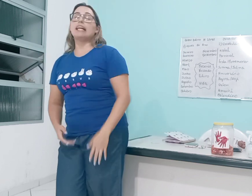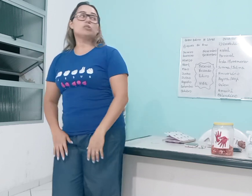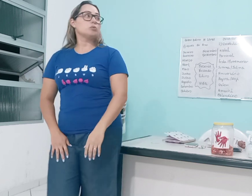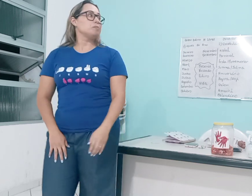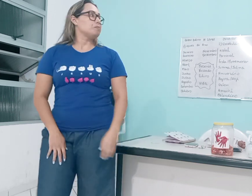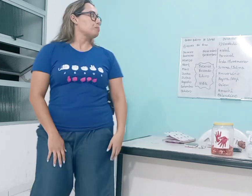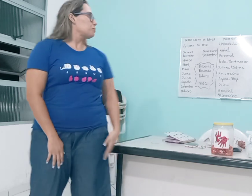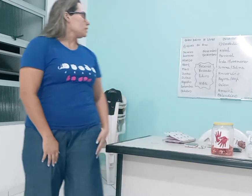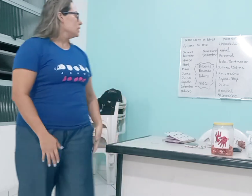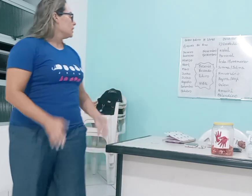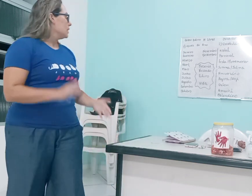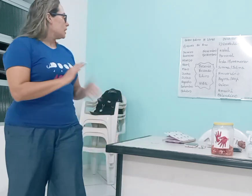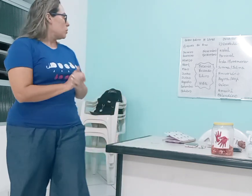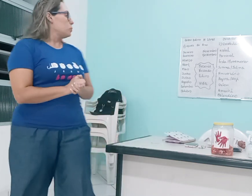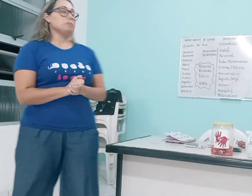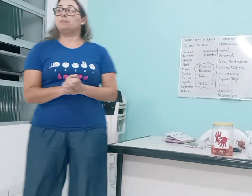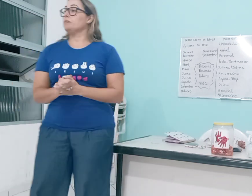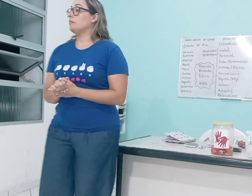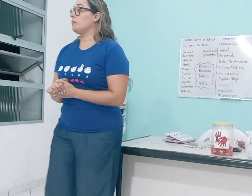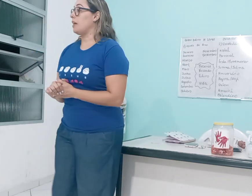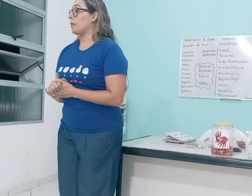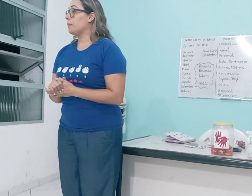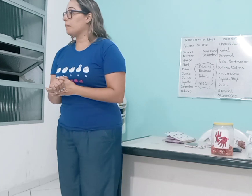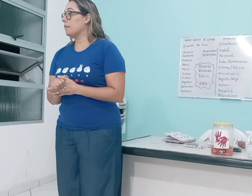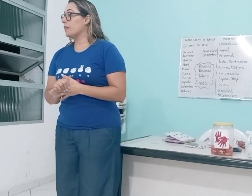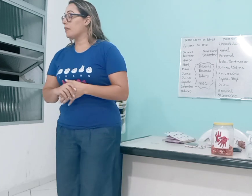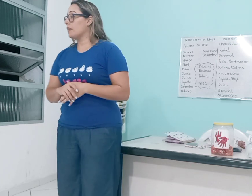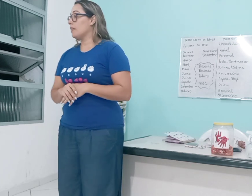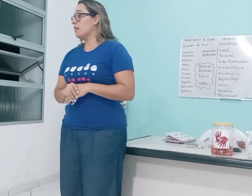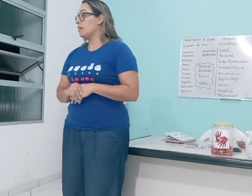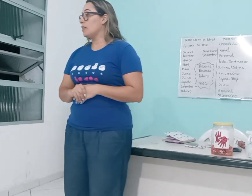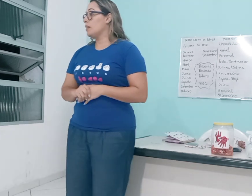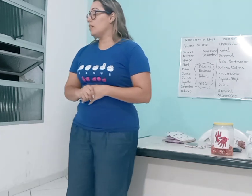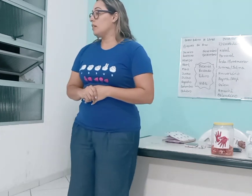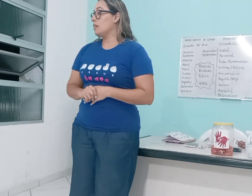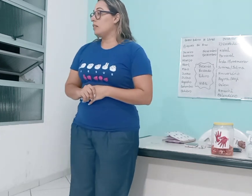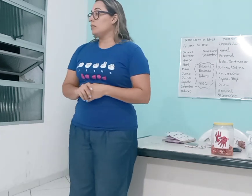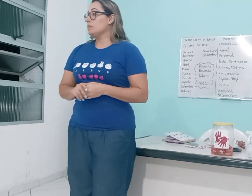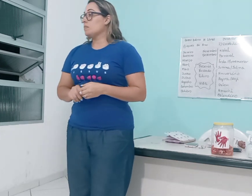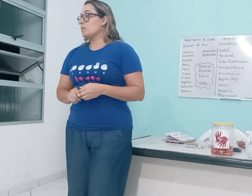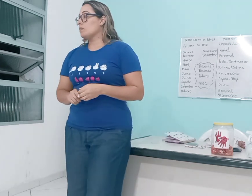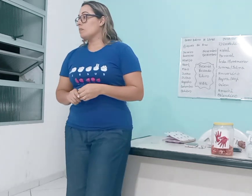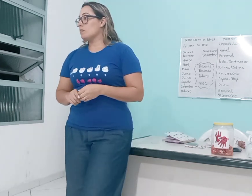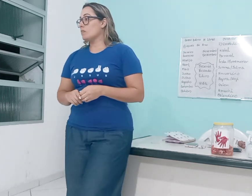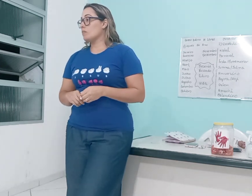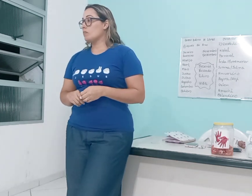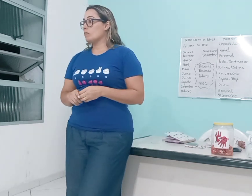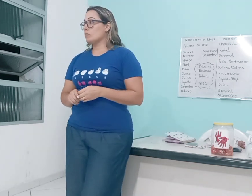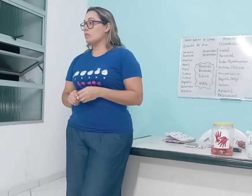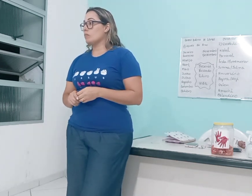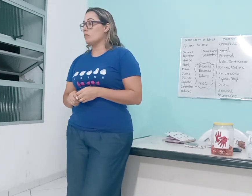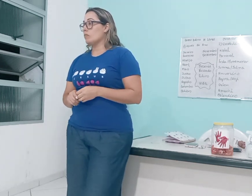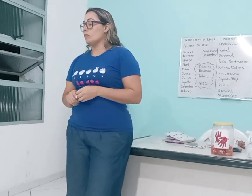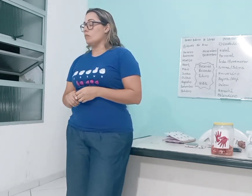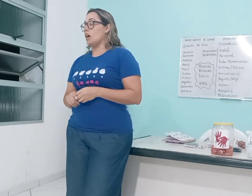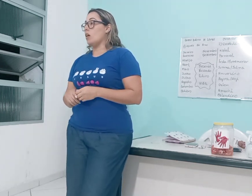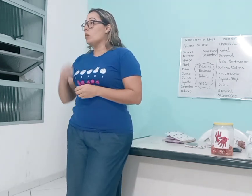pedaço. Tá bom? Para animal de manhã assim, não. Não.